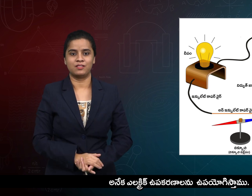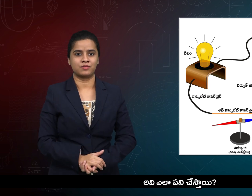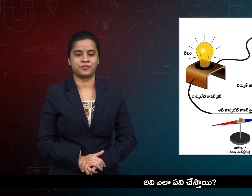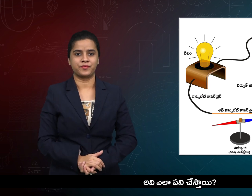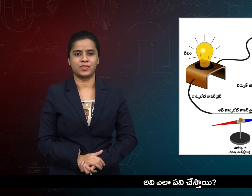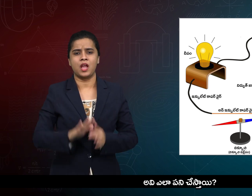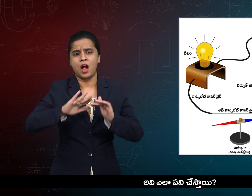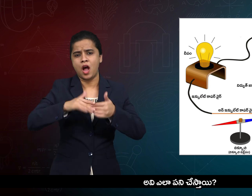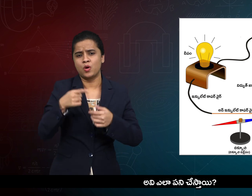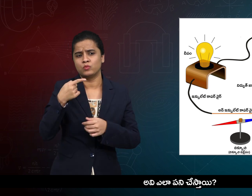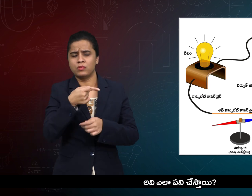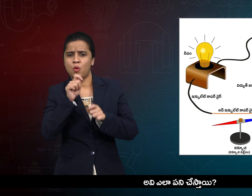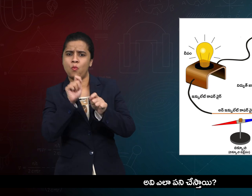అవి ఎలా పనిచేస్తాయి?